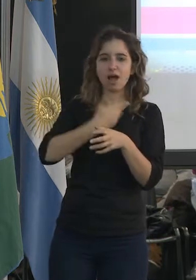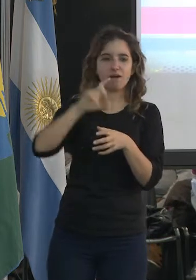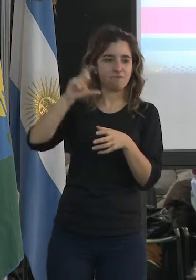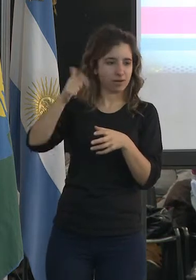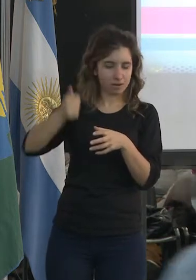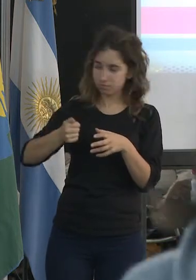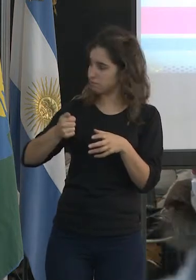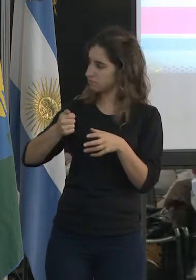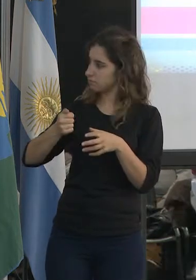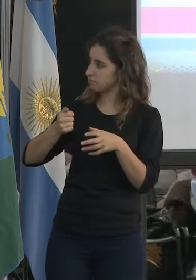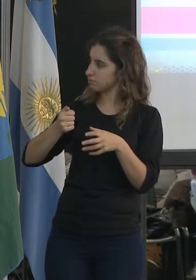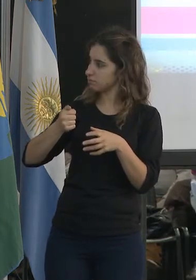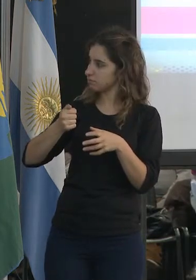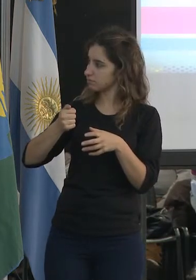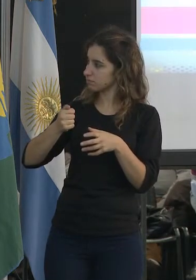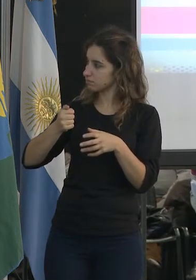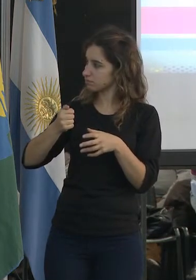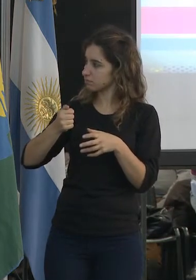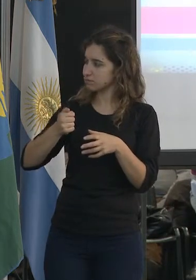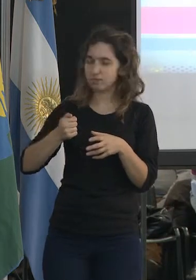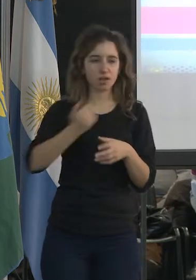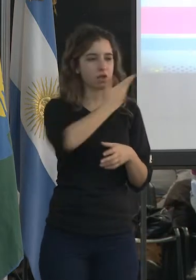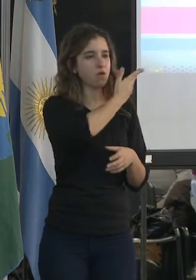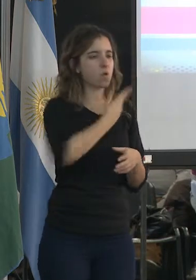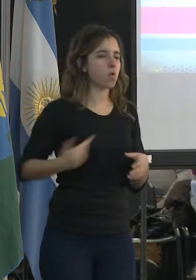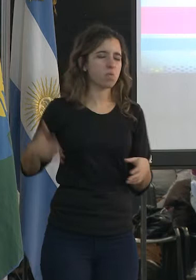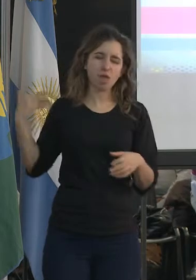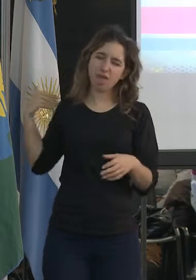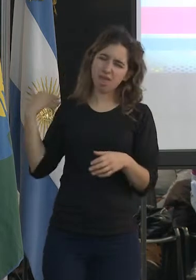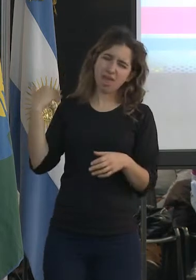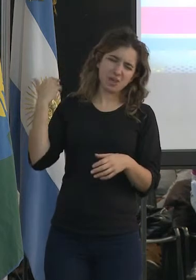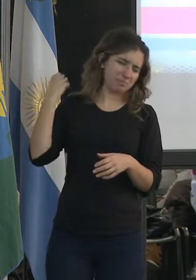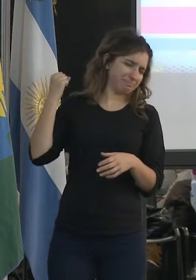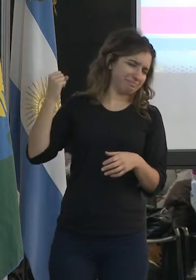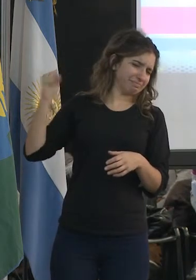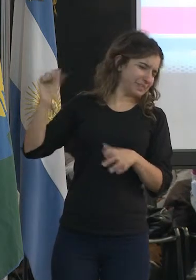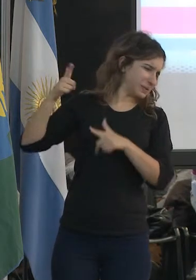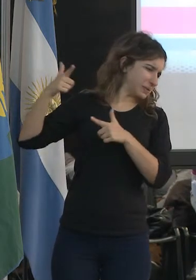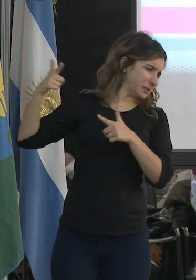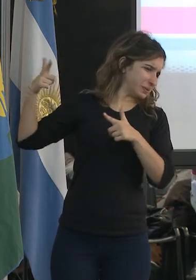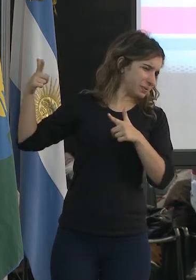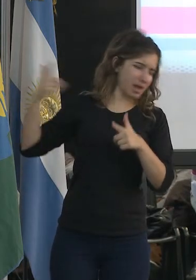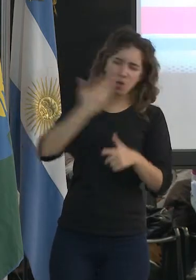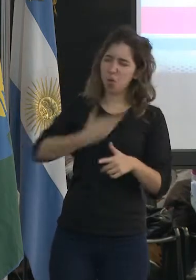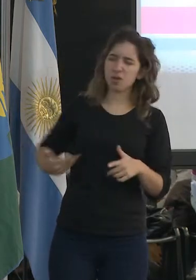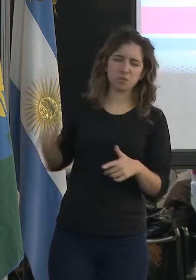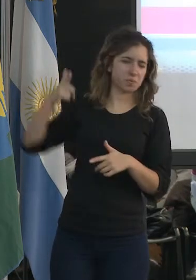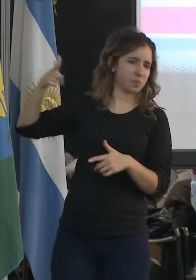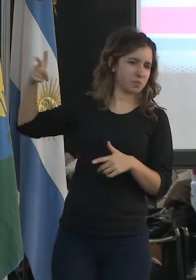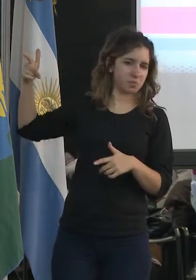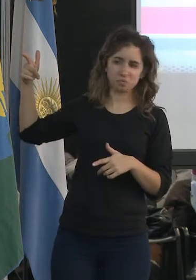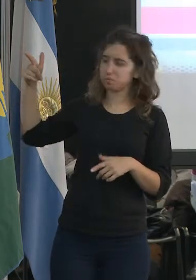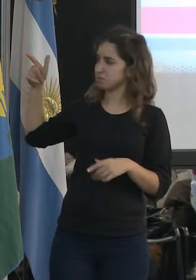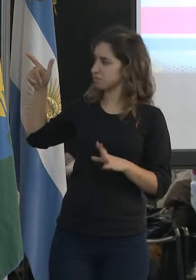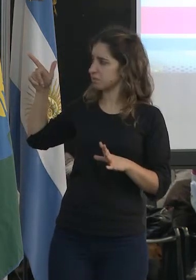cosas. Creemos que el Estado estuvo ausente durante muchos años. Hubo una gran ausencia del Estado. Acá